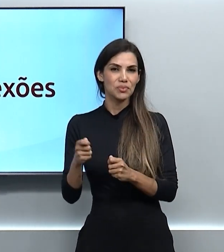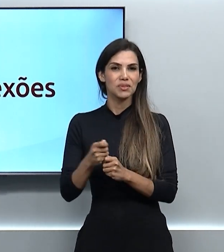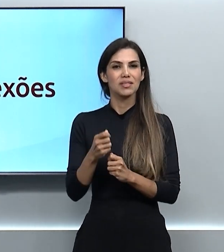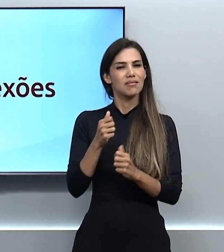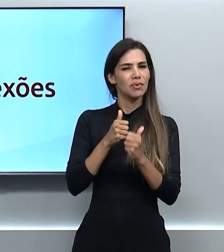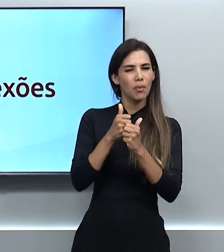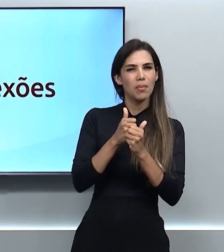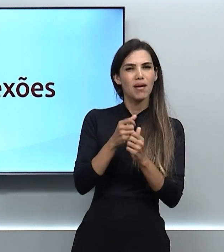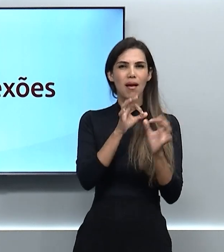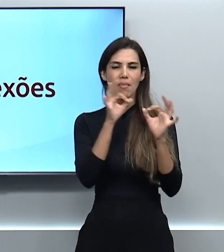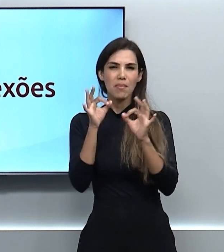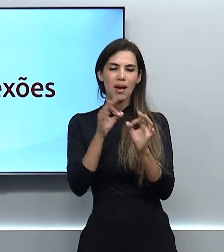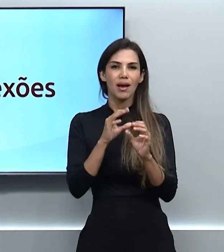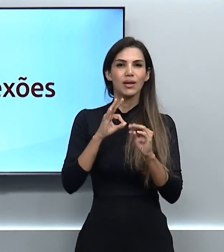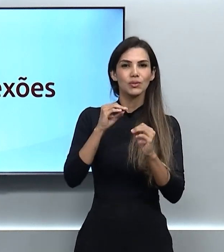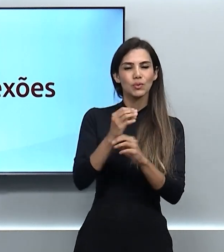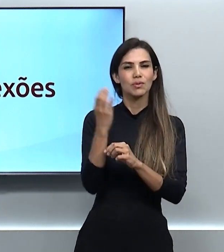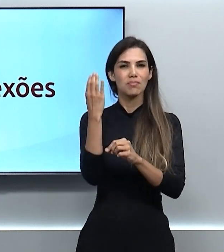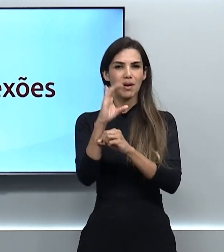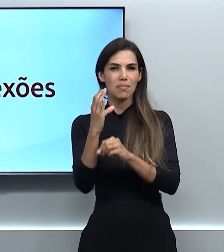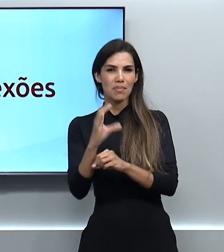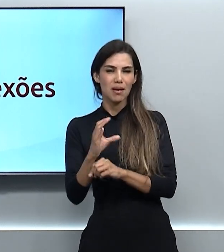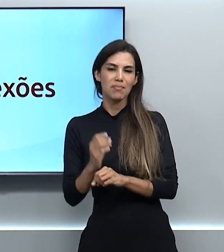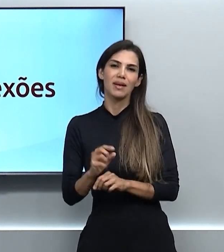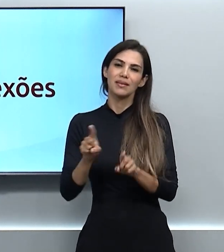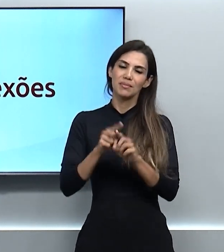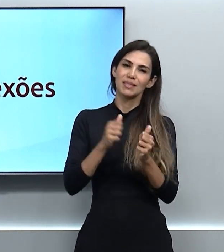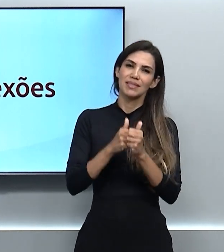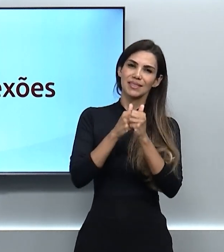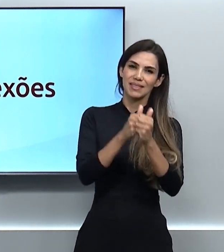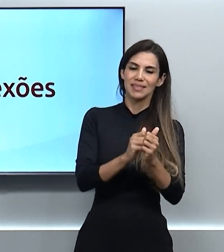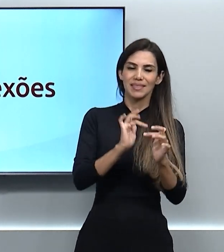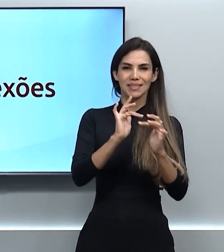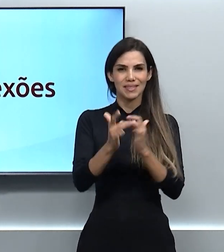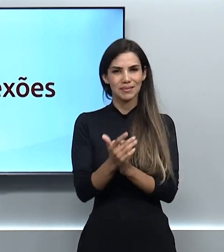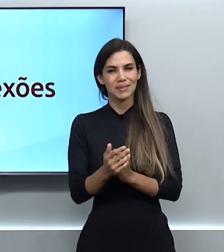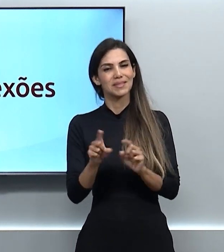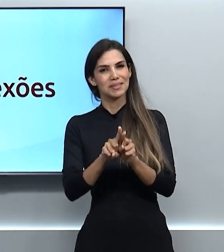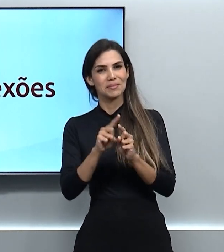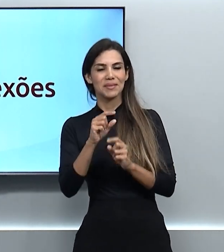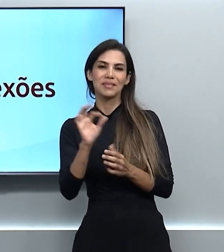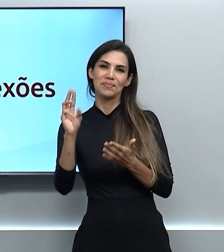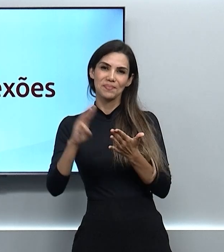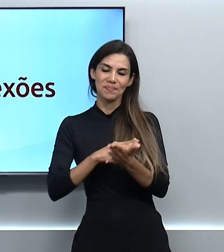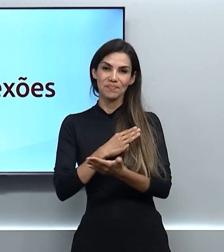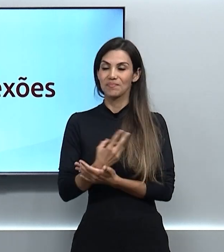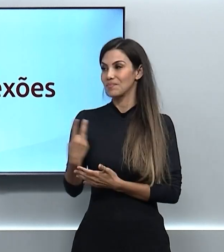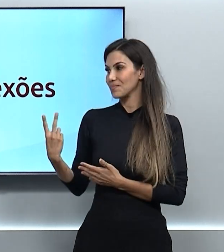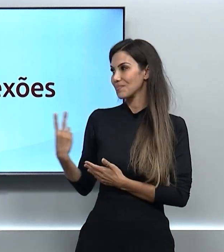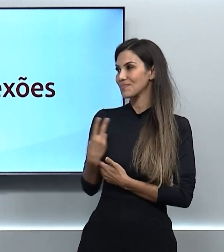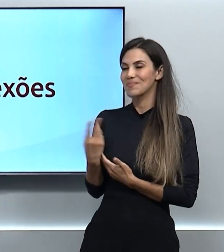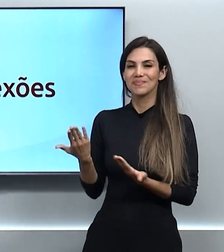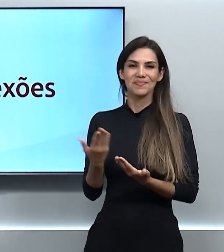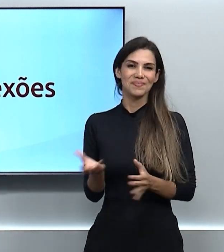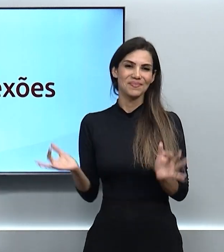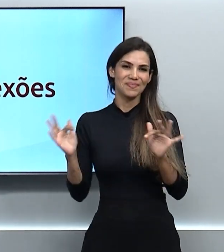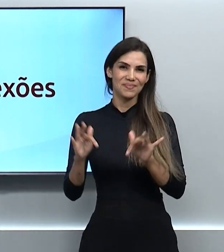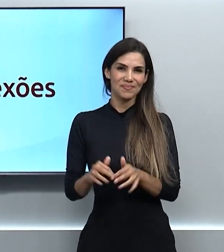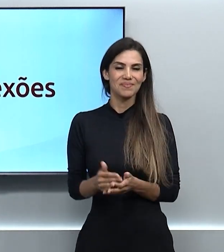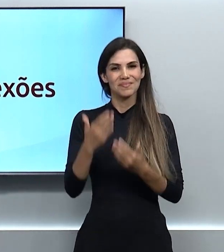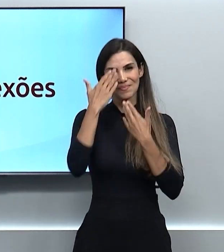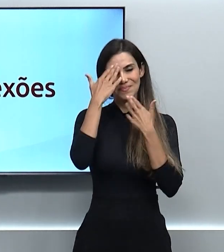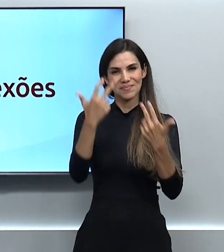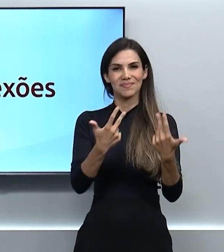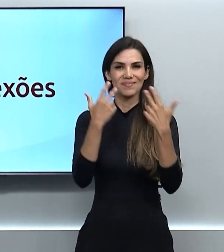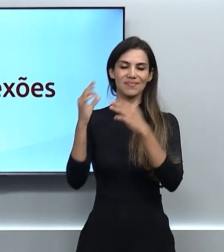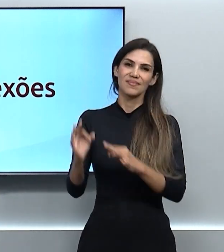nossas postagens, seguir os nossos perfis e, claro, mandar sua mensagem para a gente também. Eu e a Sara ficamos por aqui,